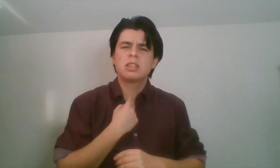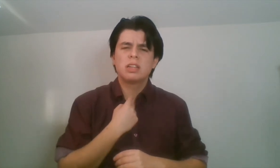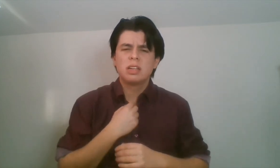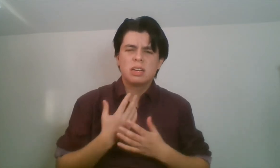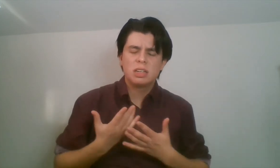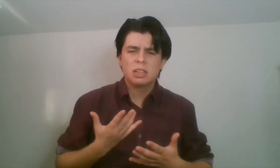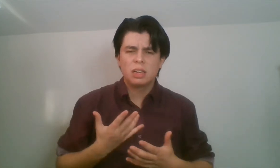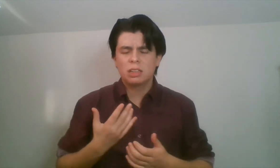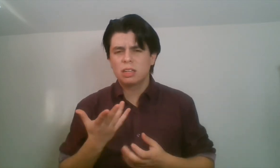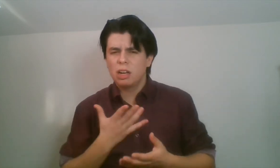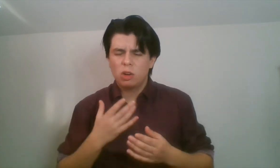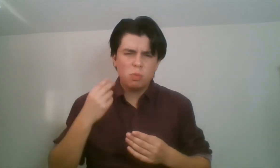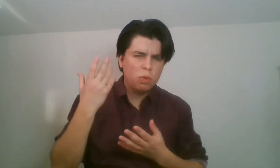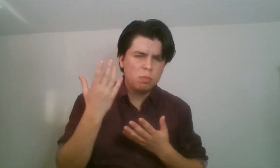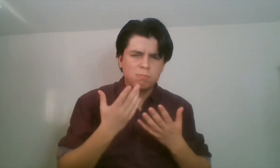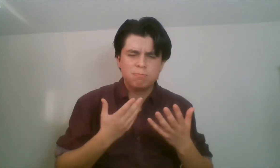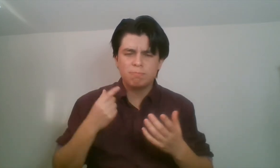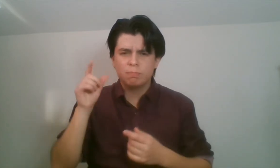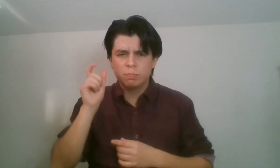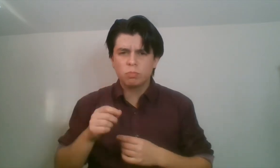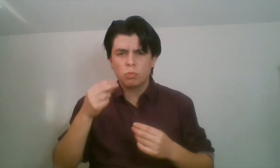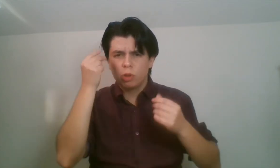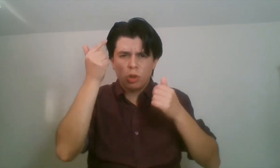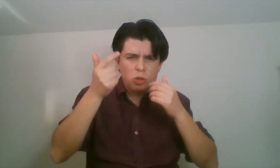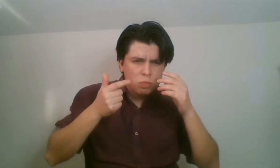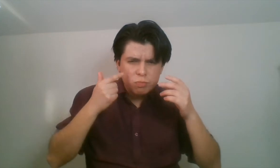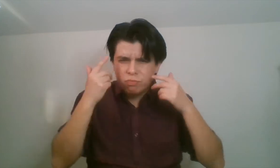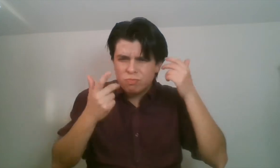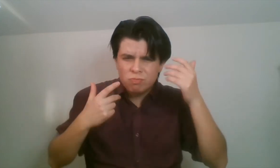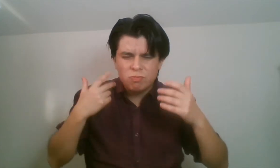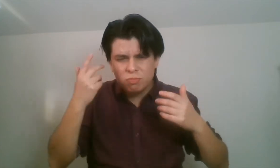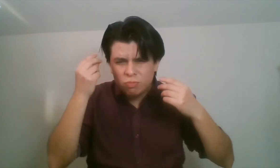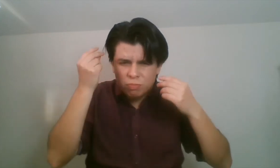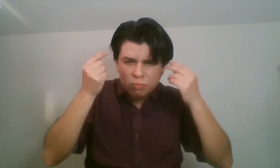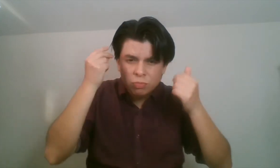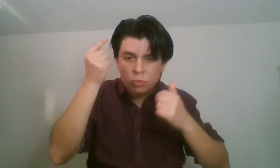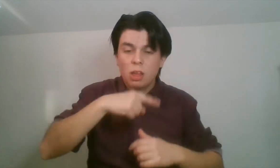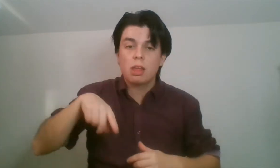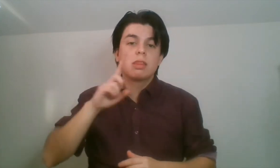Bueno, la idea central de los fundadores, a ver,